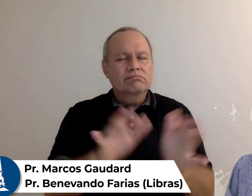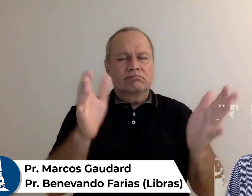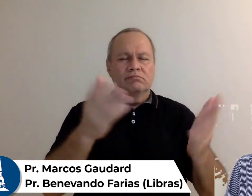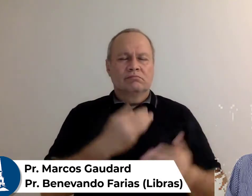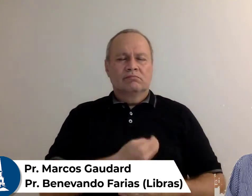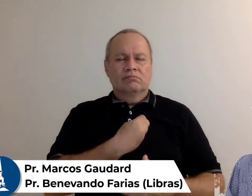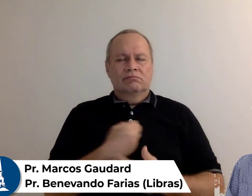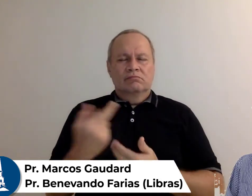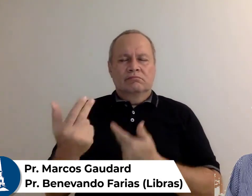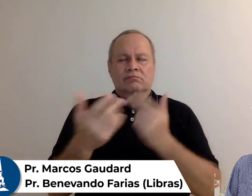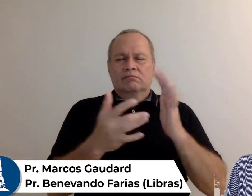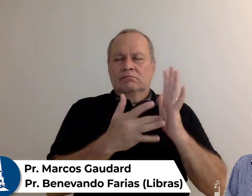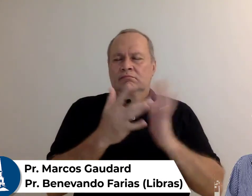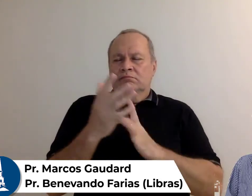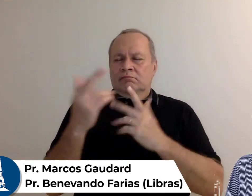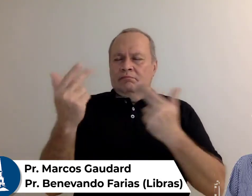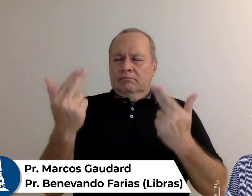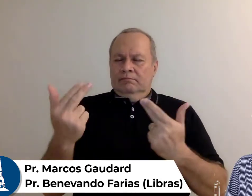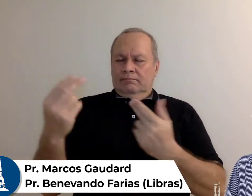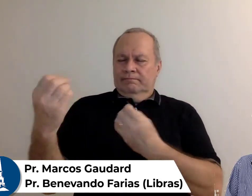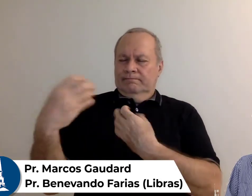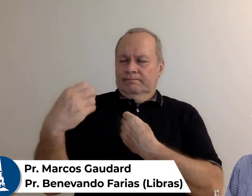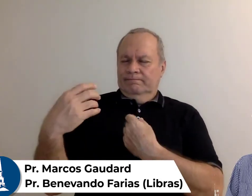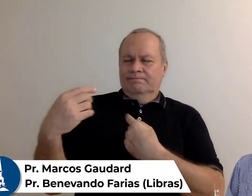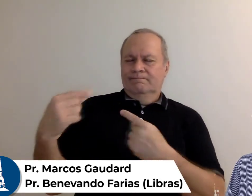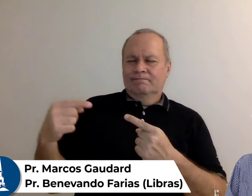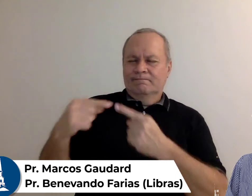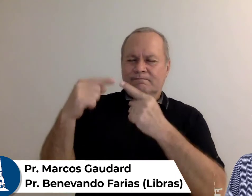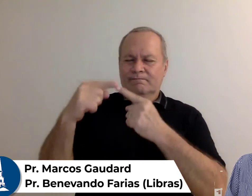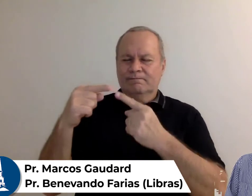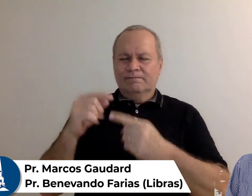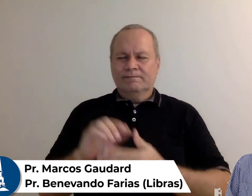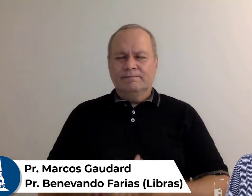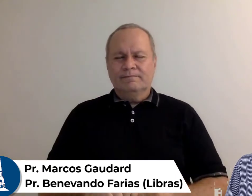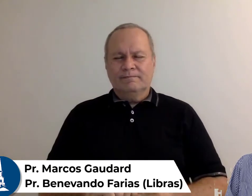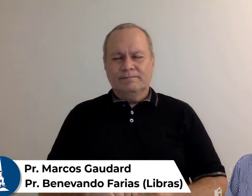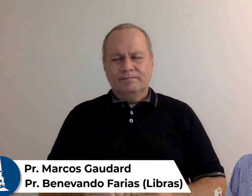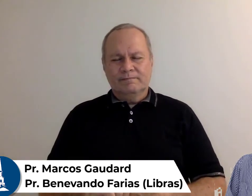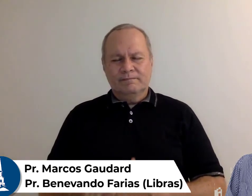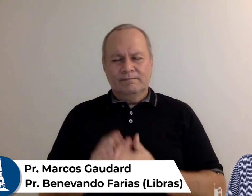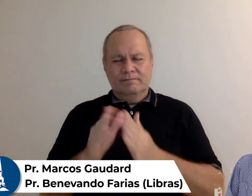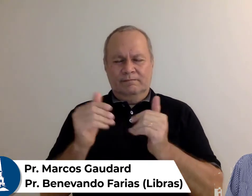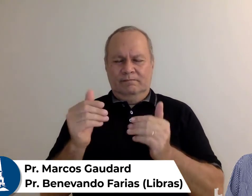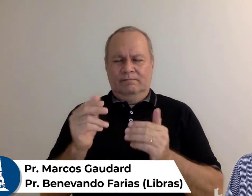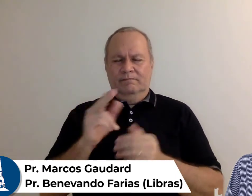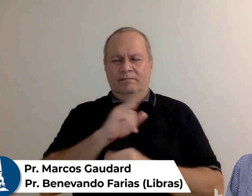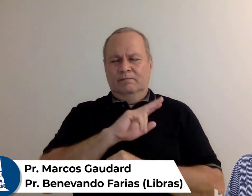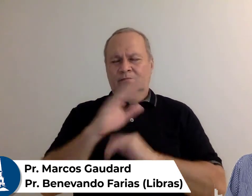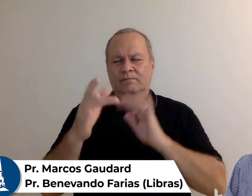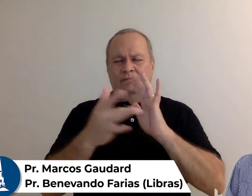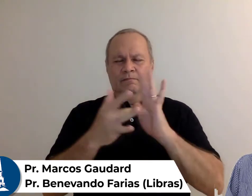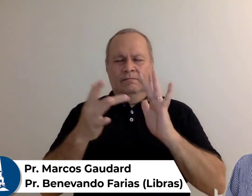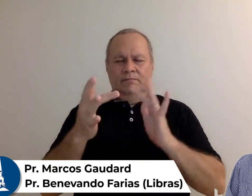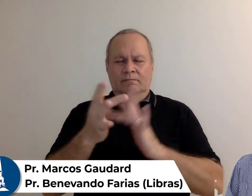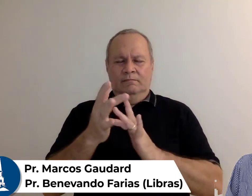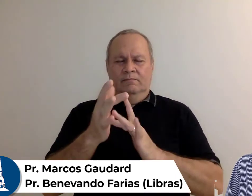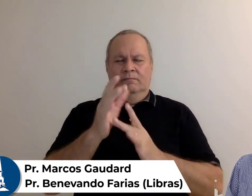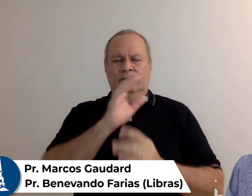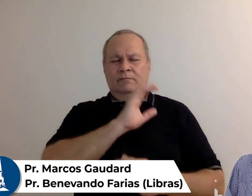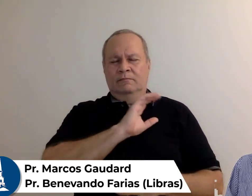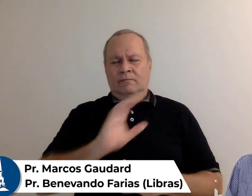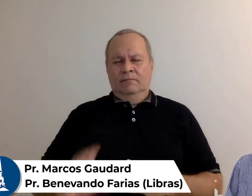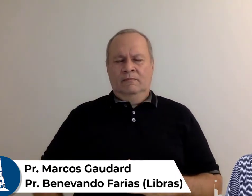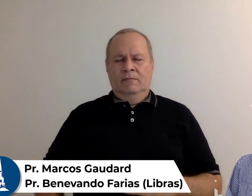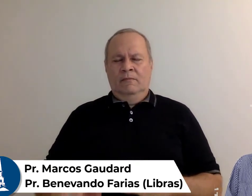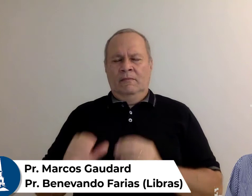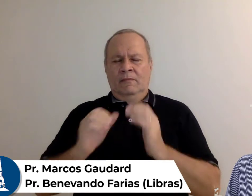e como Tu nos ensinaste ali na cruz. É o que te pedimos e te suplicamos, em nome de Jesus.